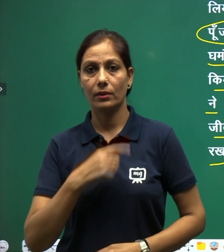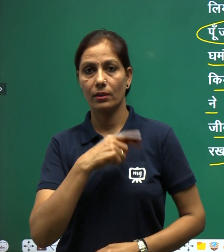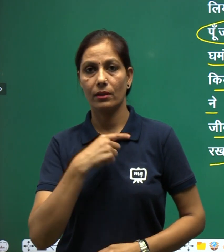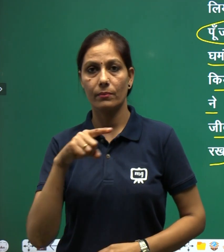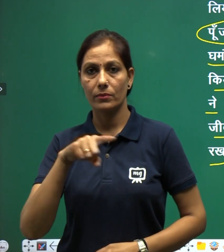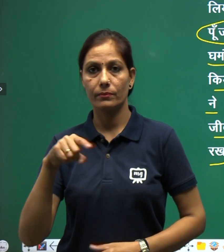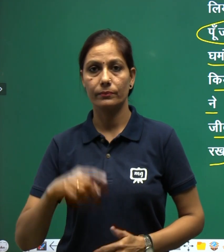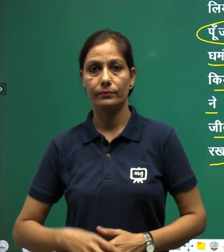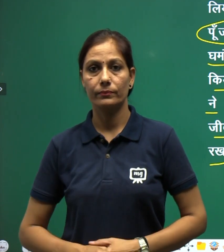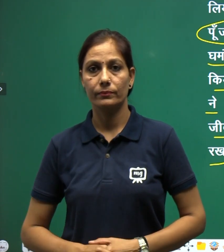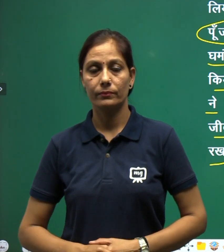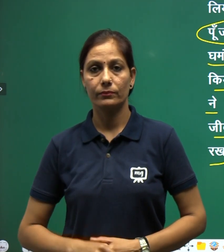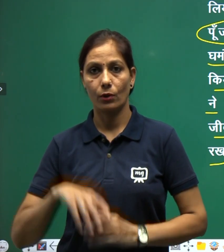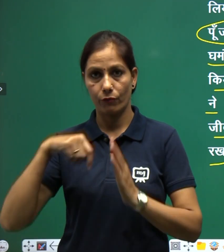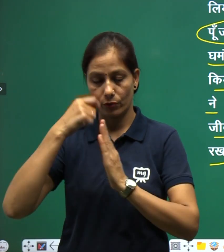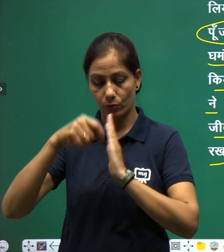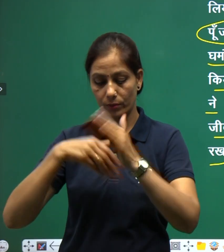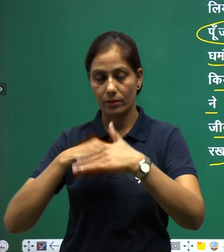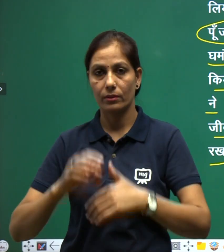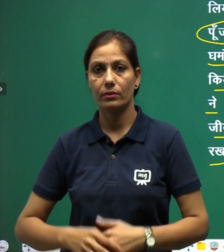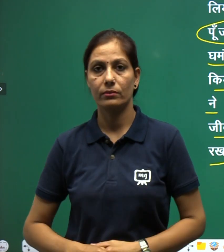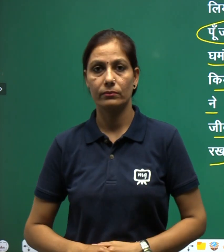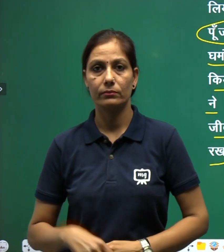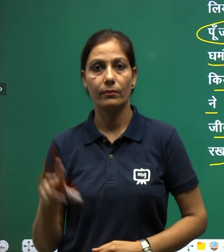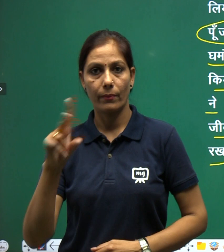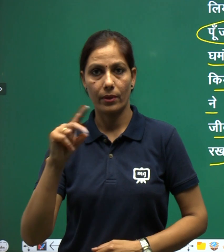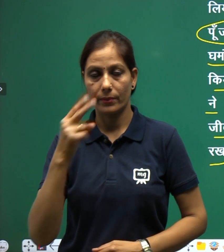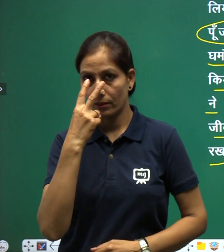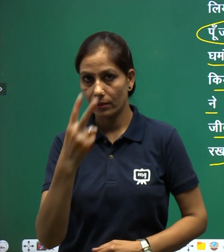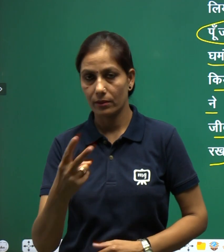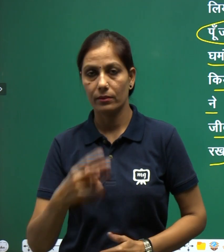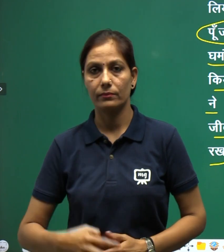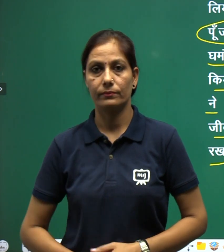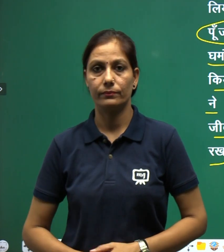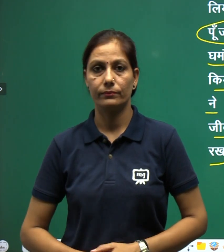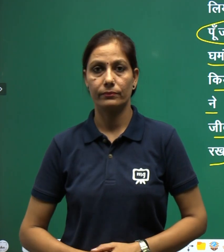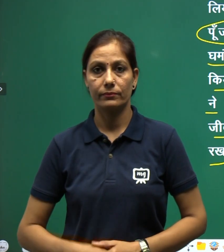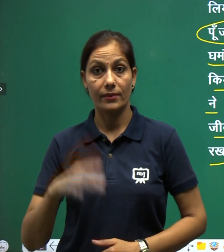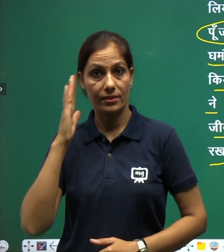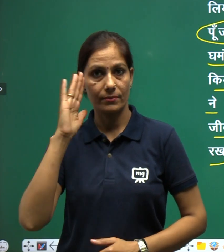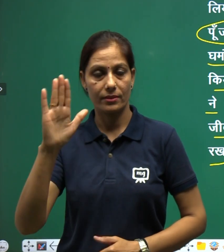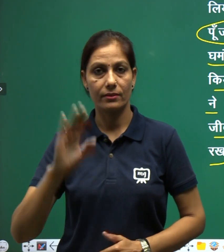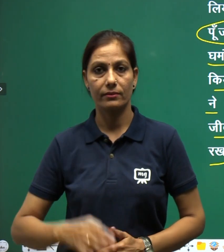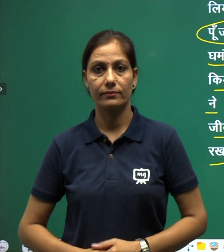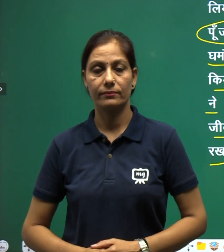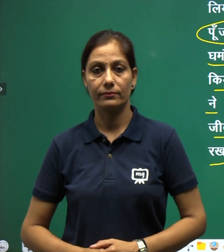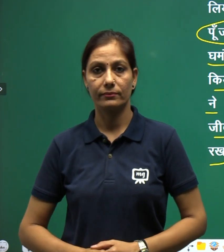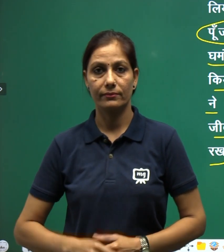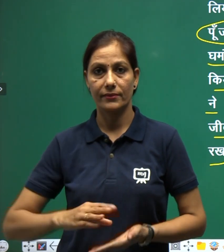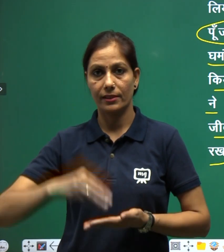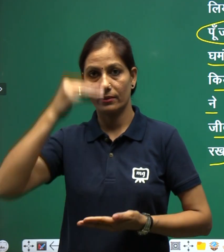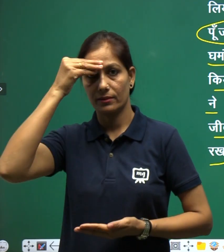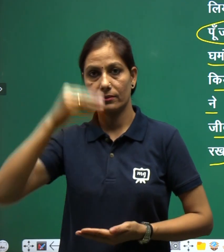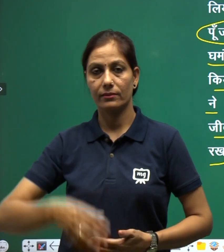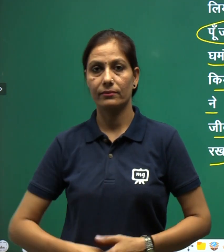आप वीडियो में बार बार देखें, समझें, याद